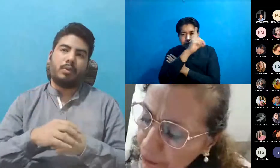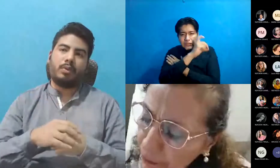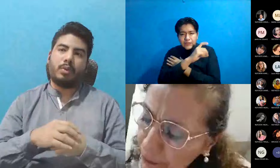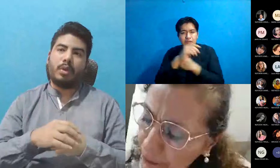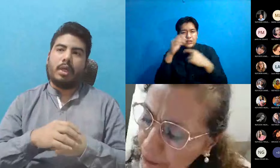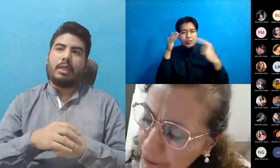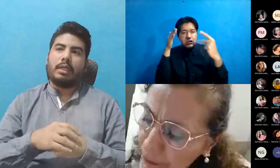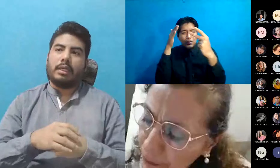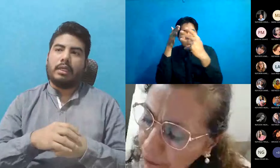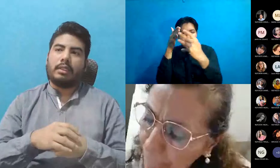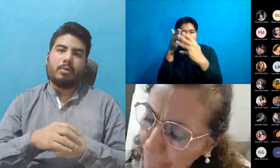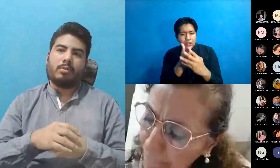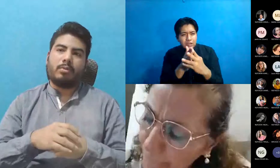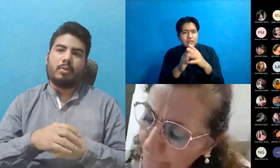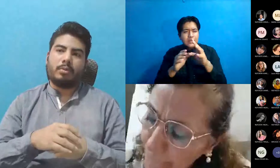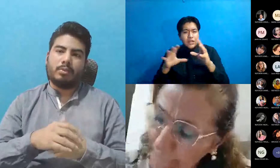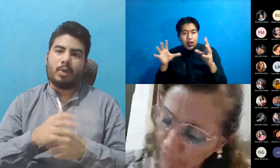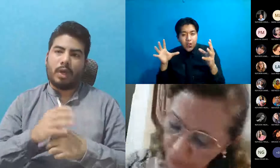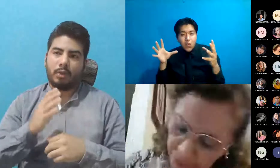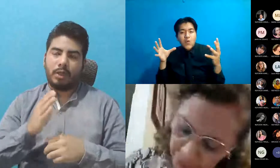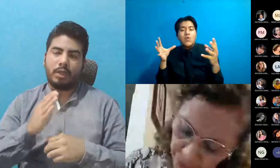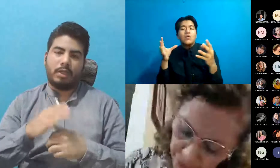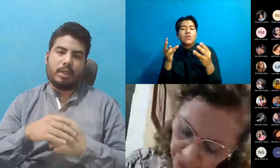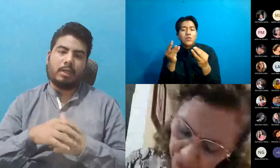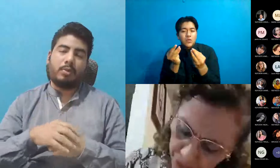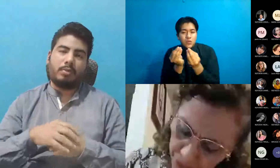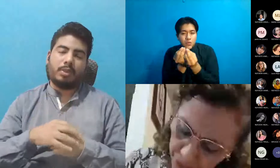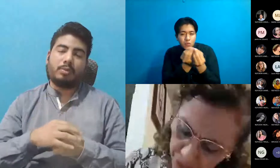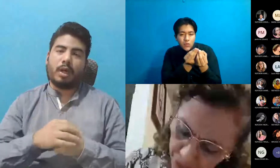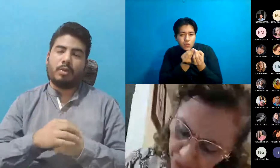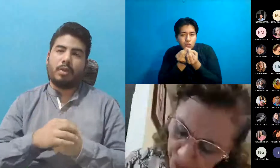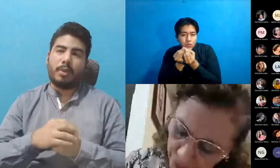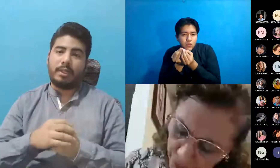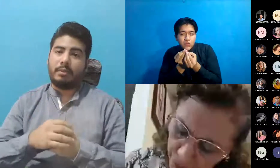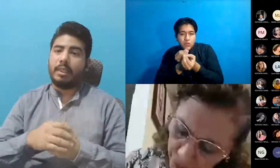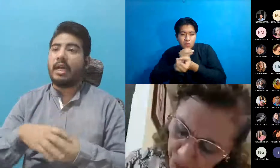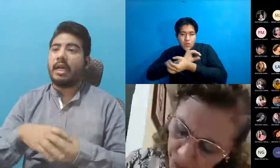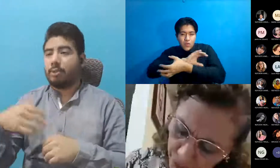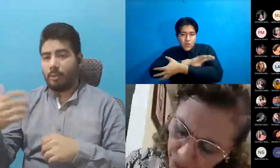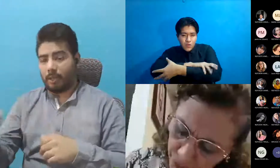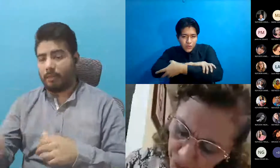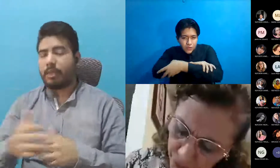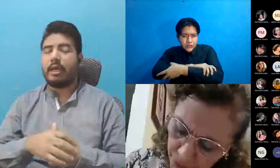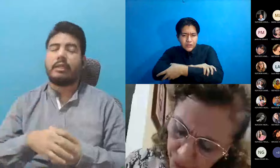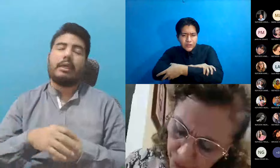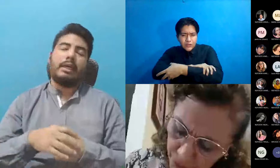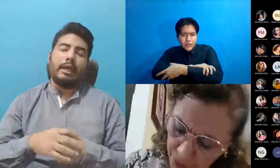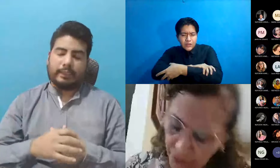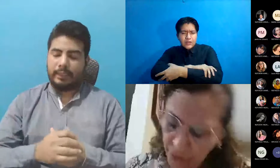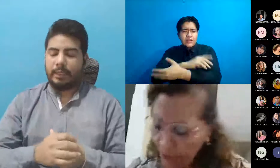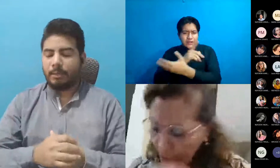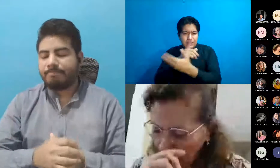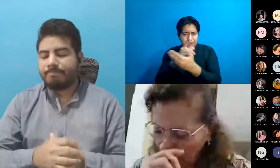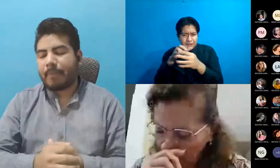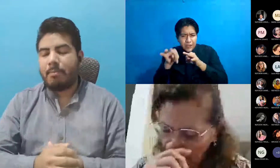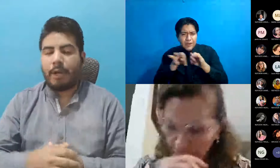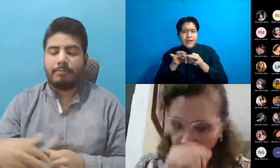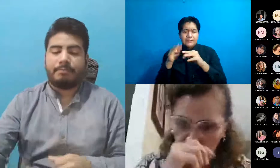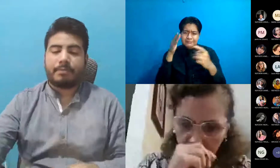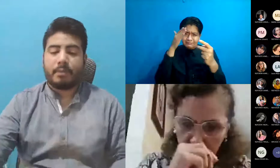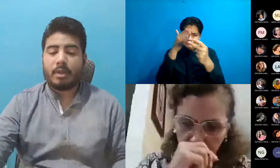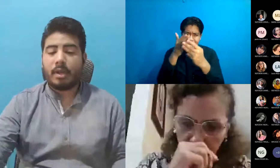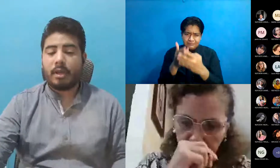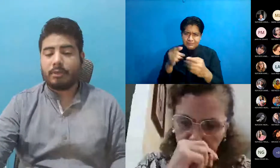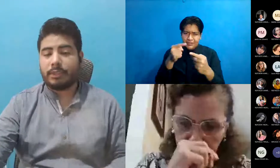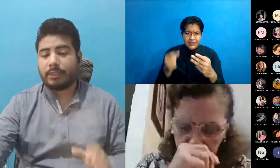trabajar en conjunto y ser un mismo grado tener un mismo grado de objetividad, de subjetividad, etcétera.